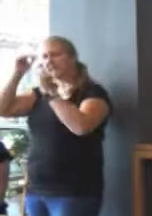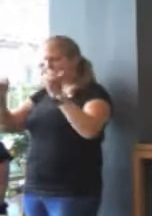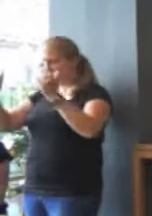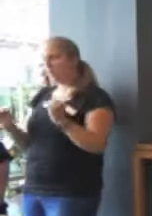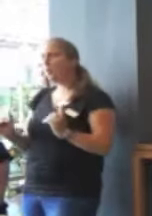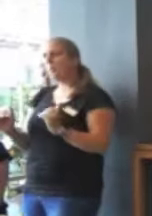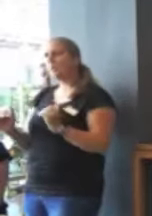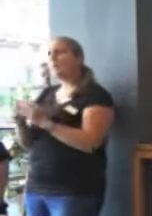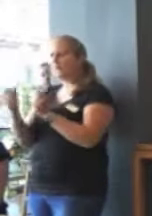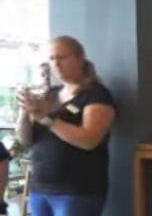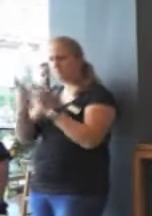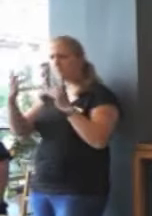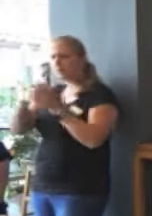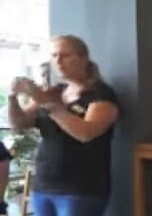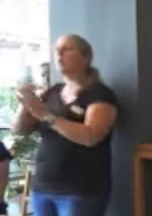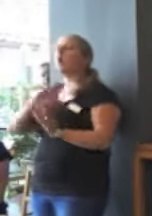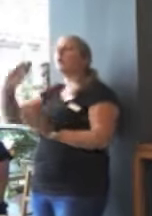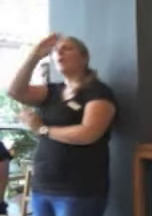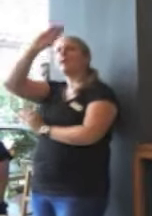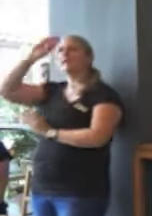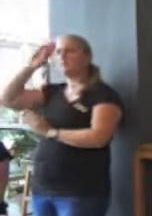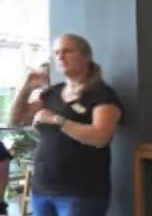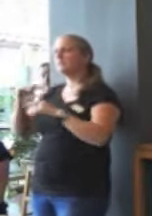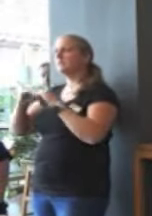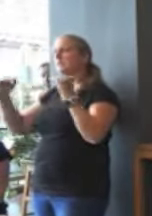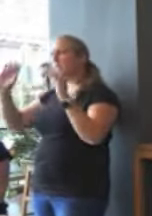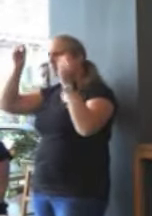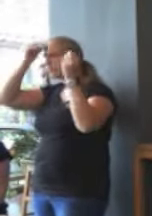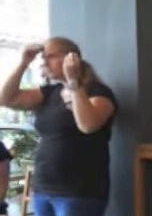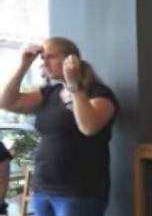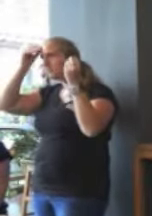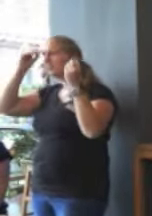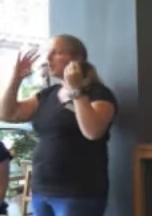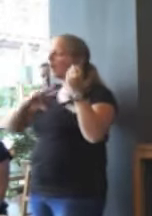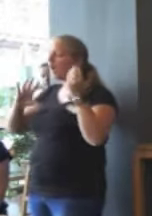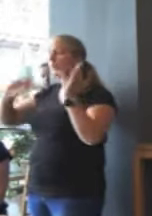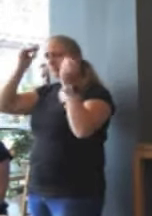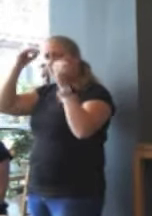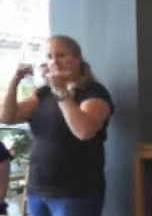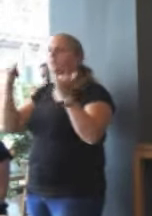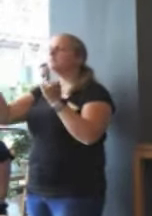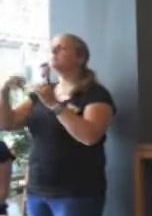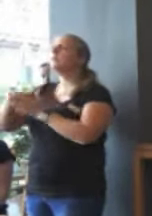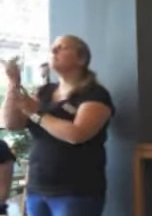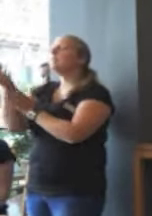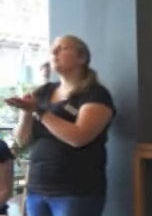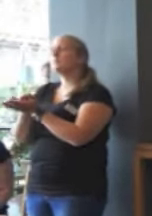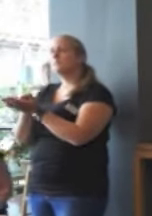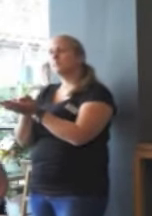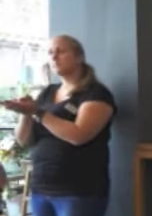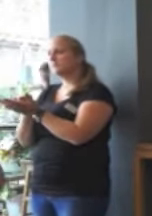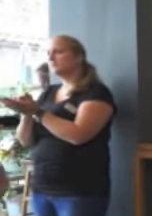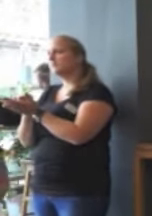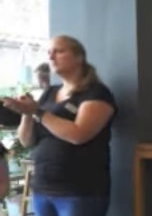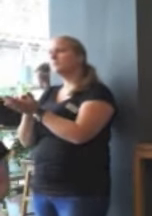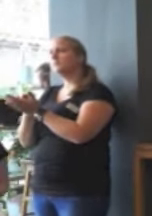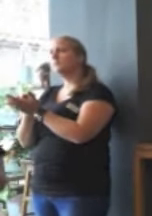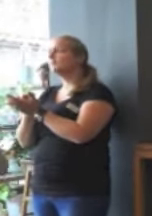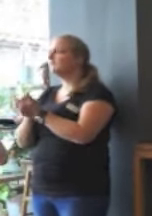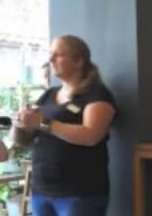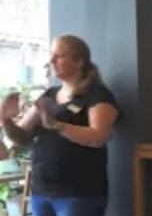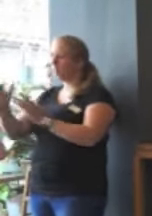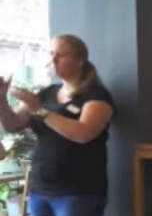har också stora grupper som har en akademisk utveckling eller utbildningsnivå från sitt hemland. Det var kort en